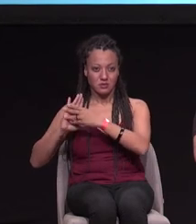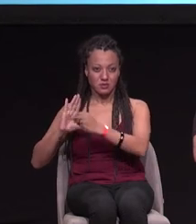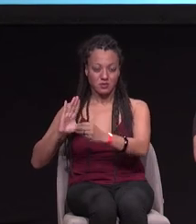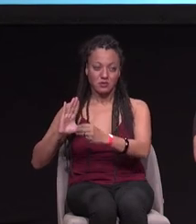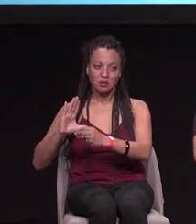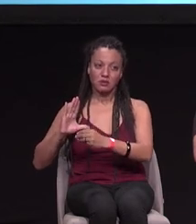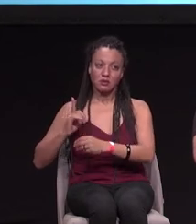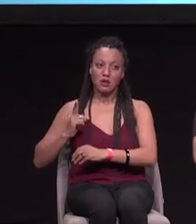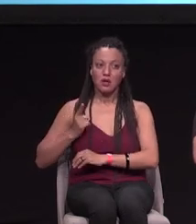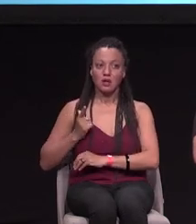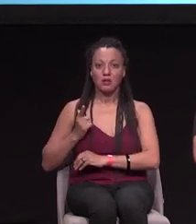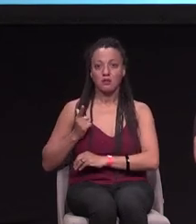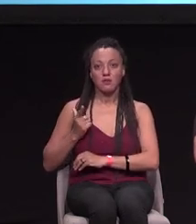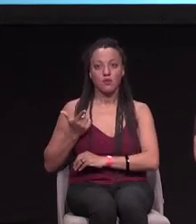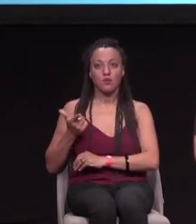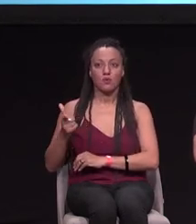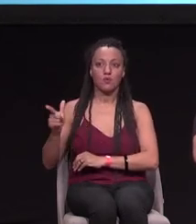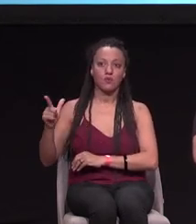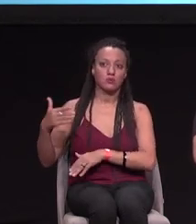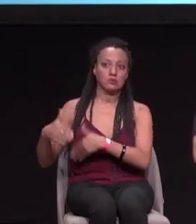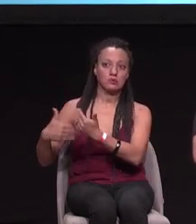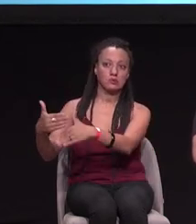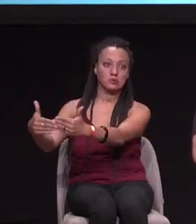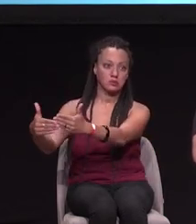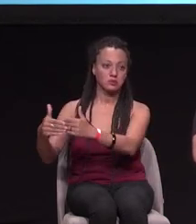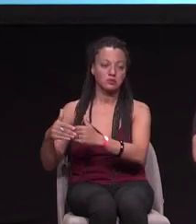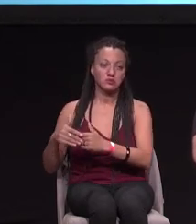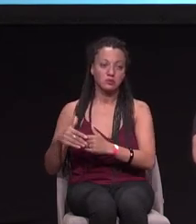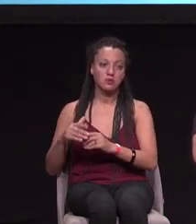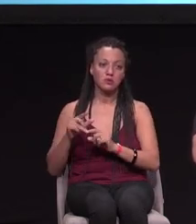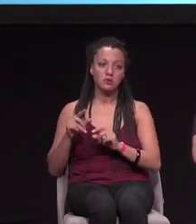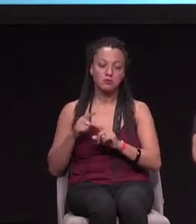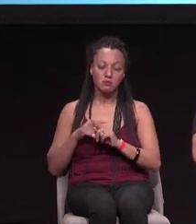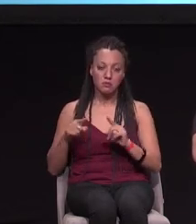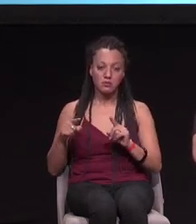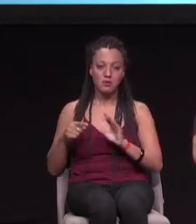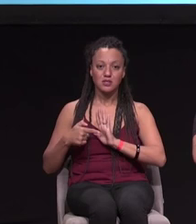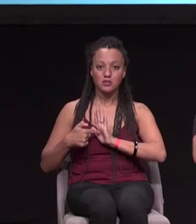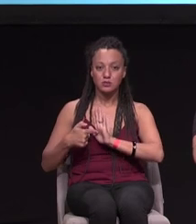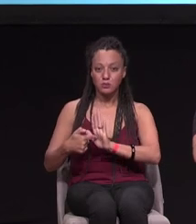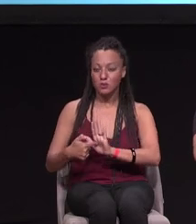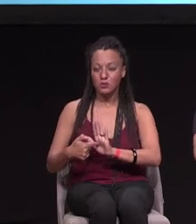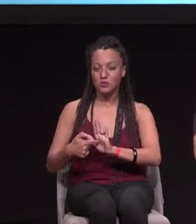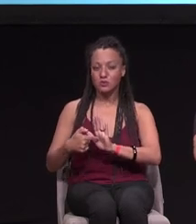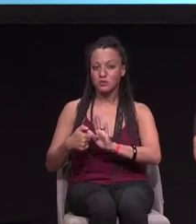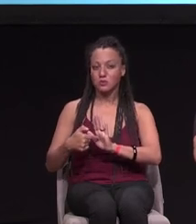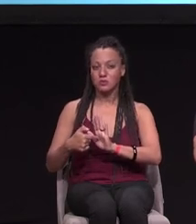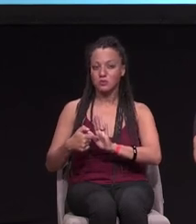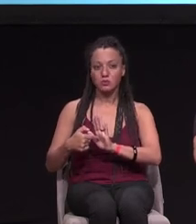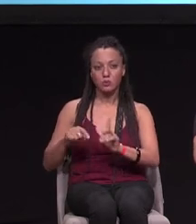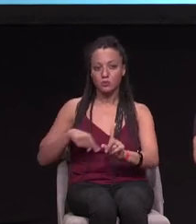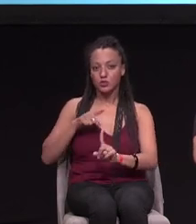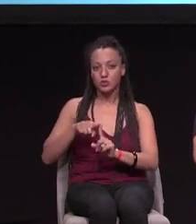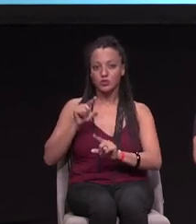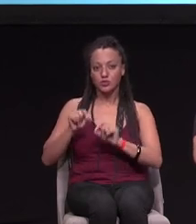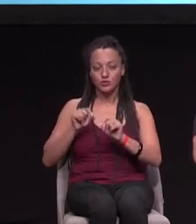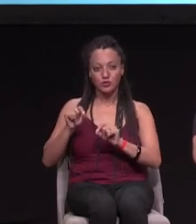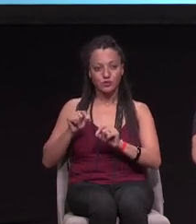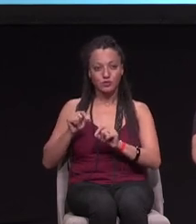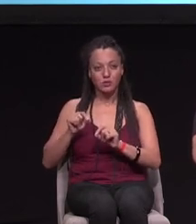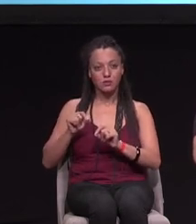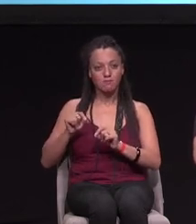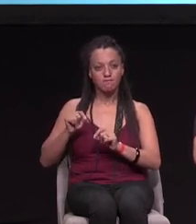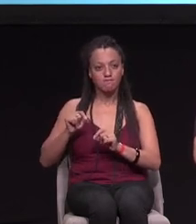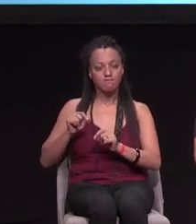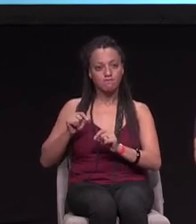outros desdobramentos né mas ela ela vem com esse caráter legitimador e de construção né e